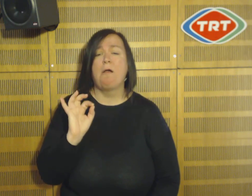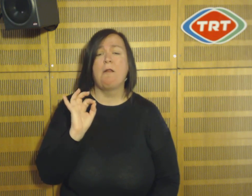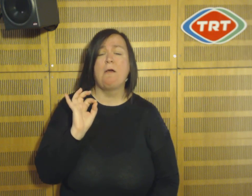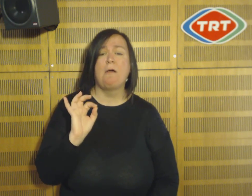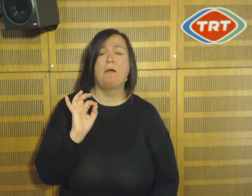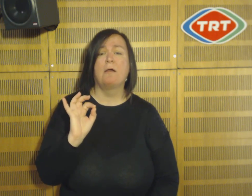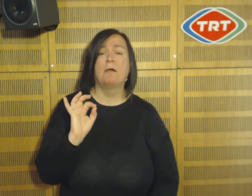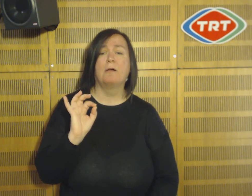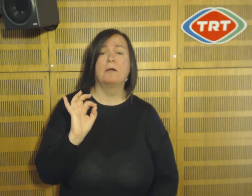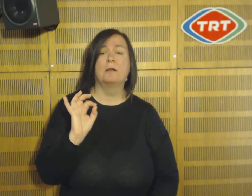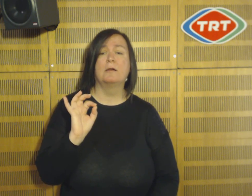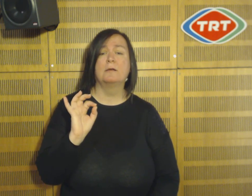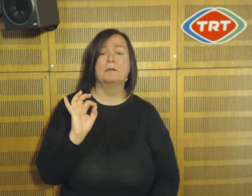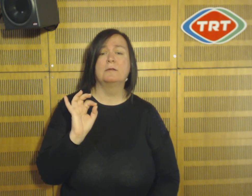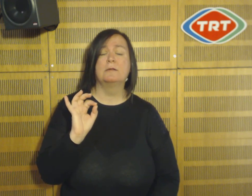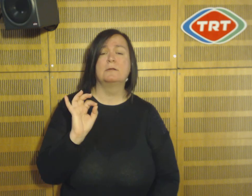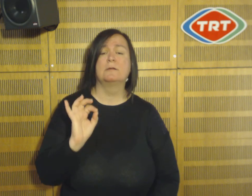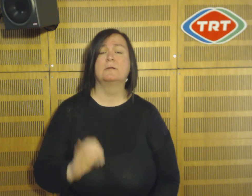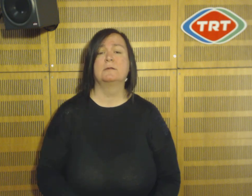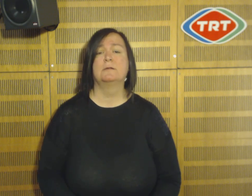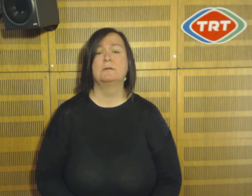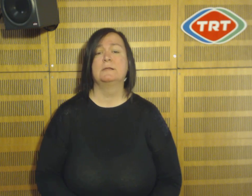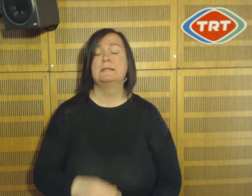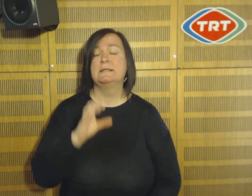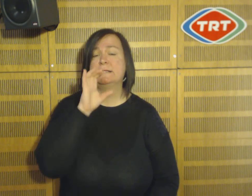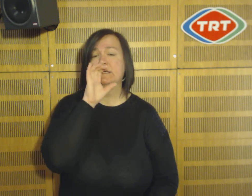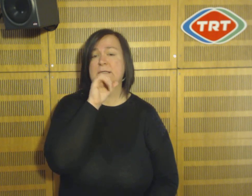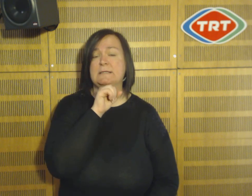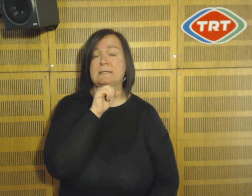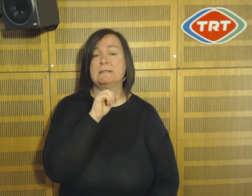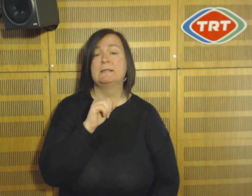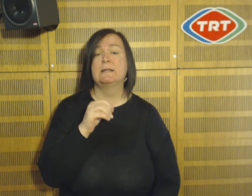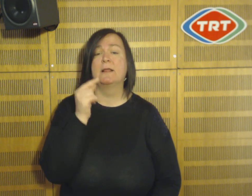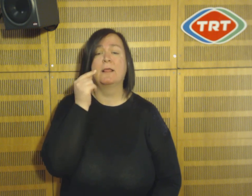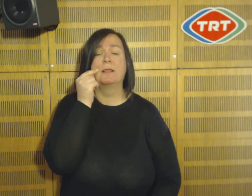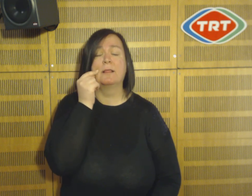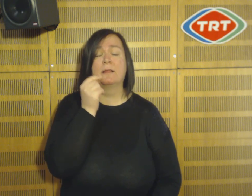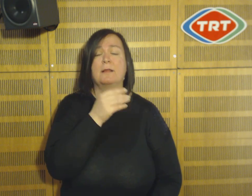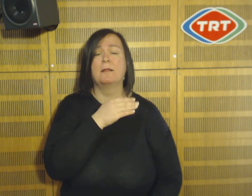hala sır Senin de